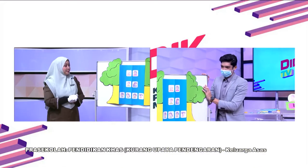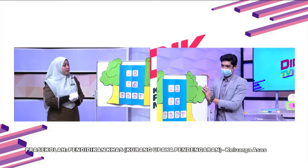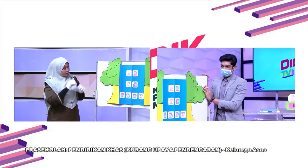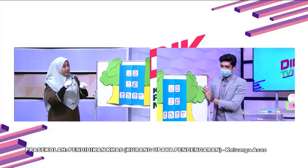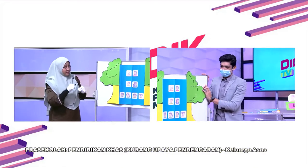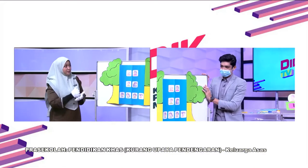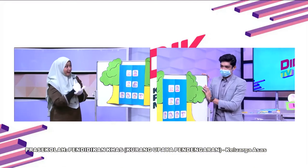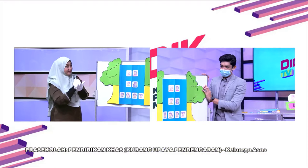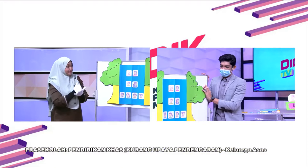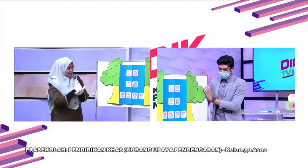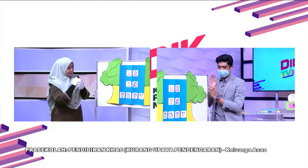beli isu